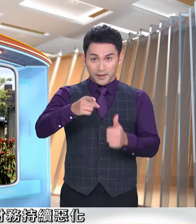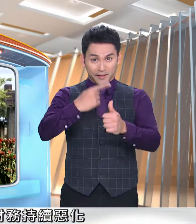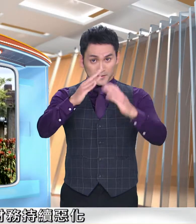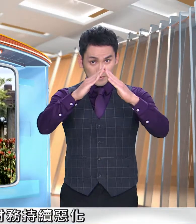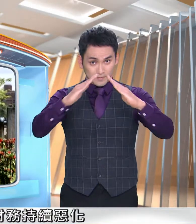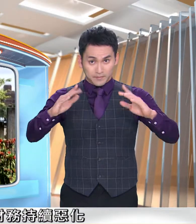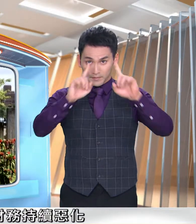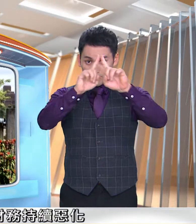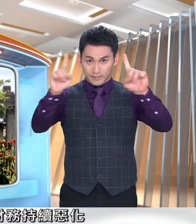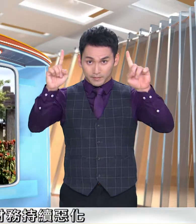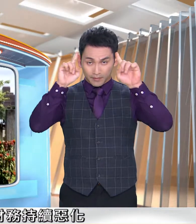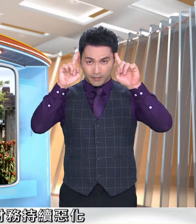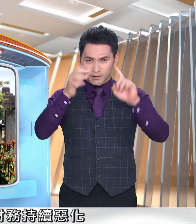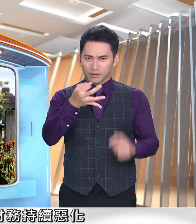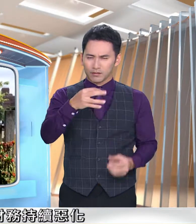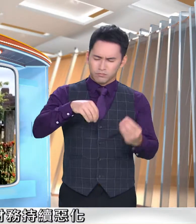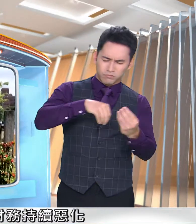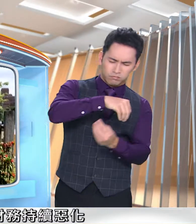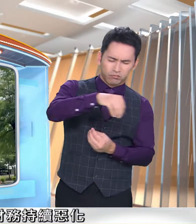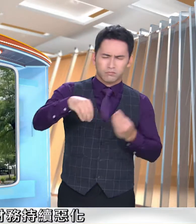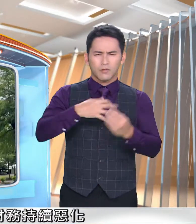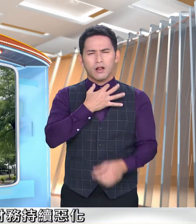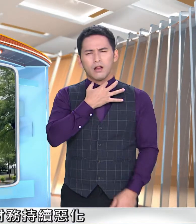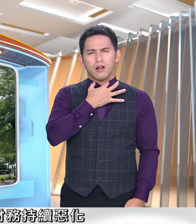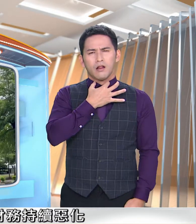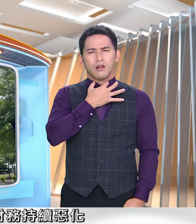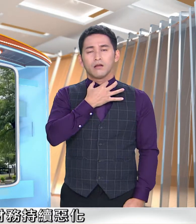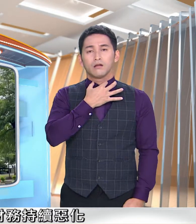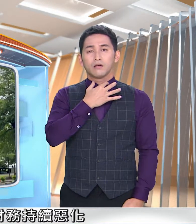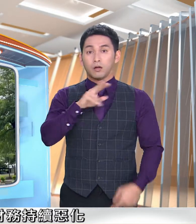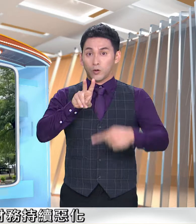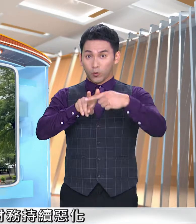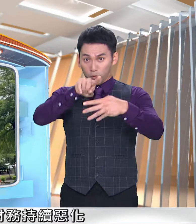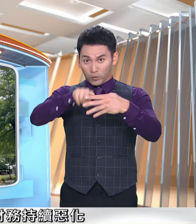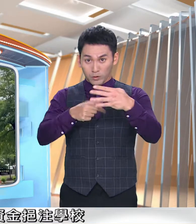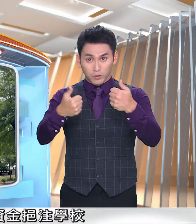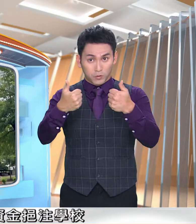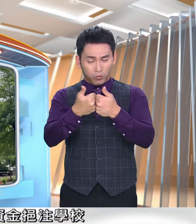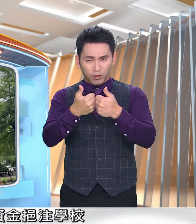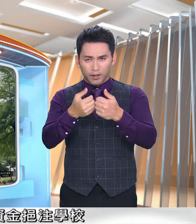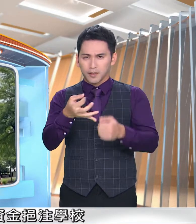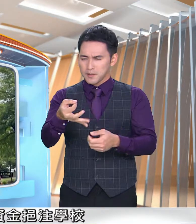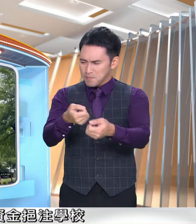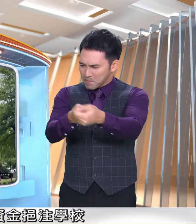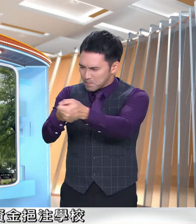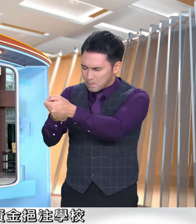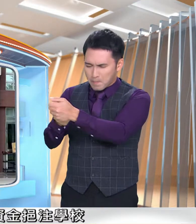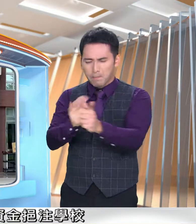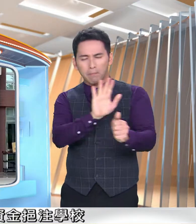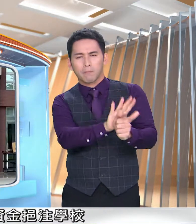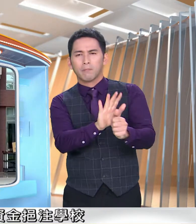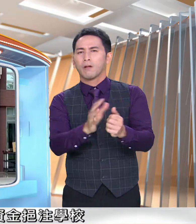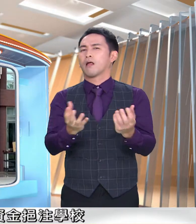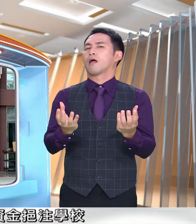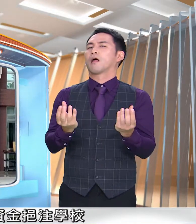台湾首府大学因为财务持续恶化，校董事会没有筹措资金挹注学